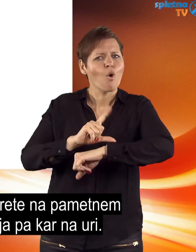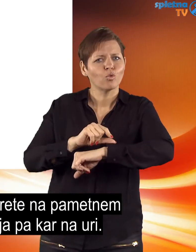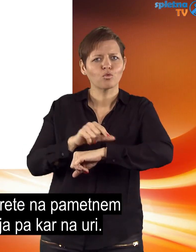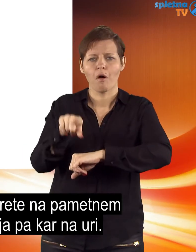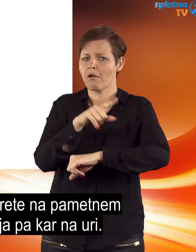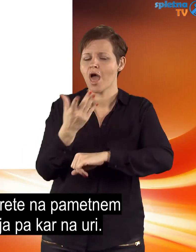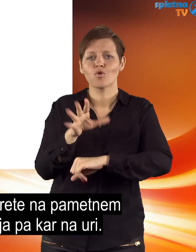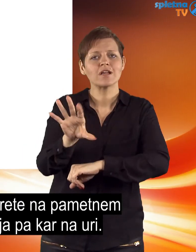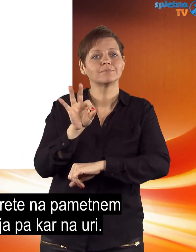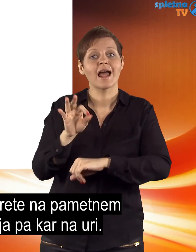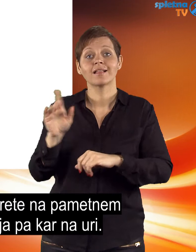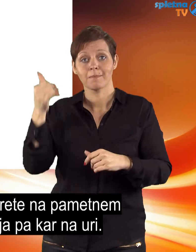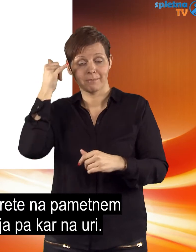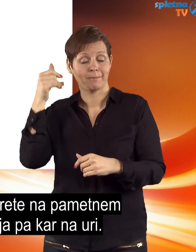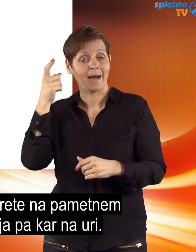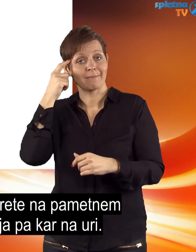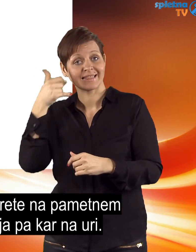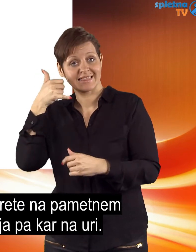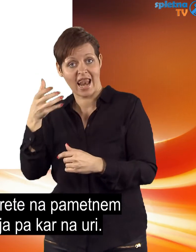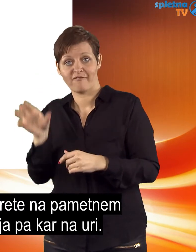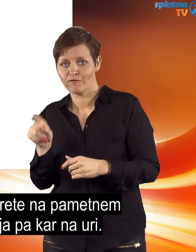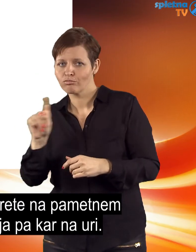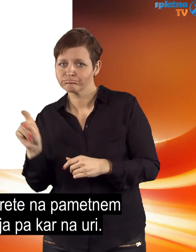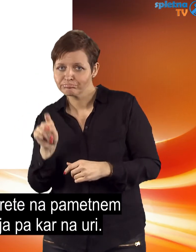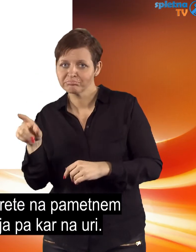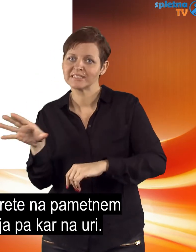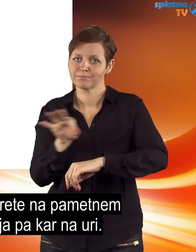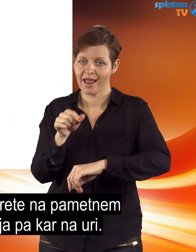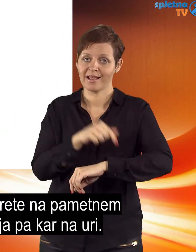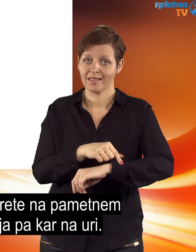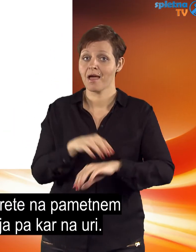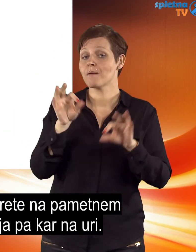Obliko ure si lahko izberete na pametnem telefonu, barvo ozadja pa kar na uri.